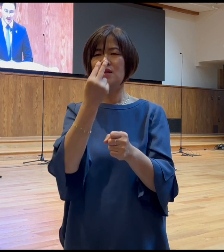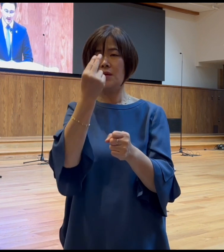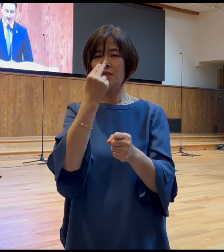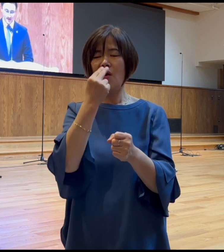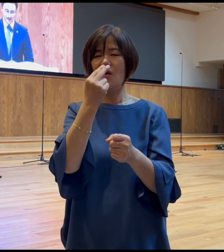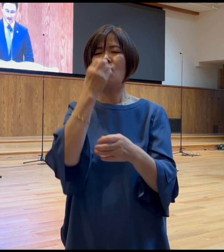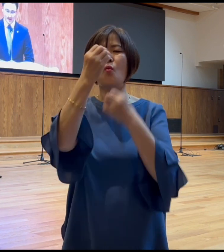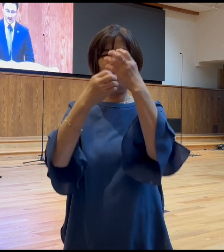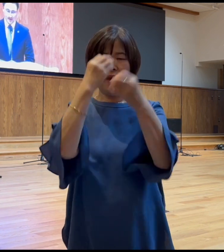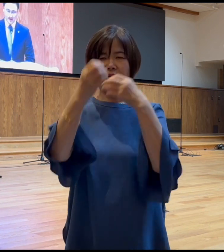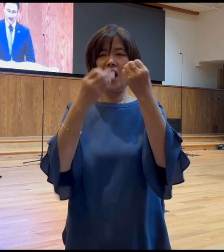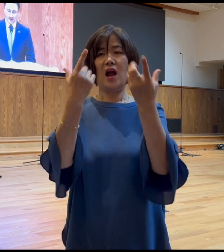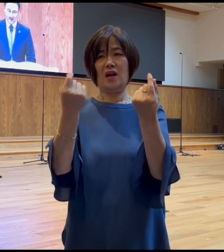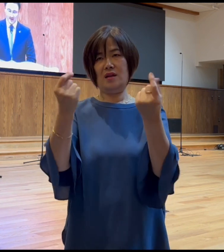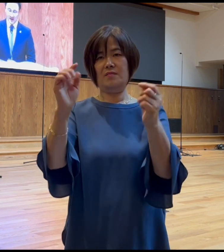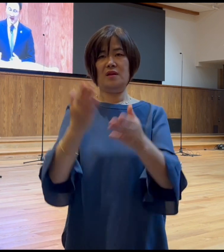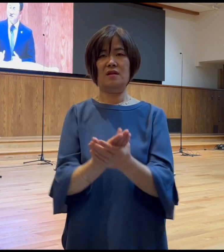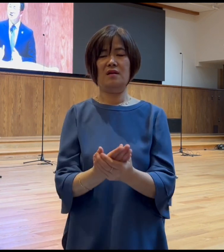고백이었습니다.